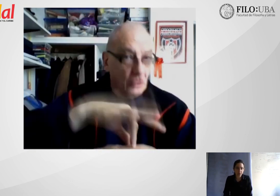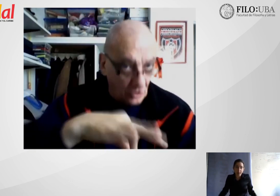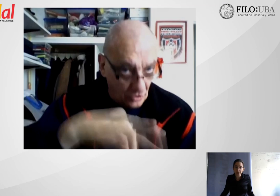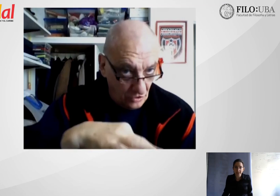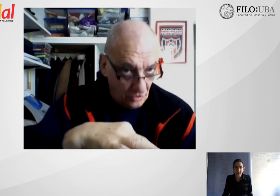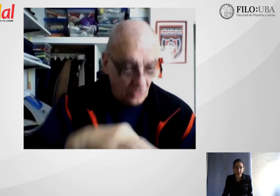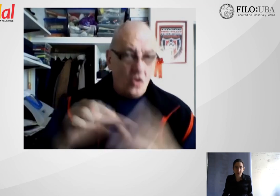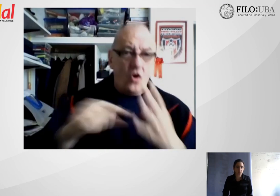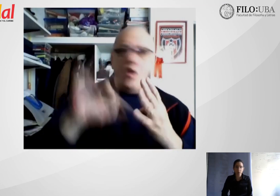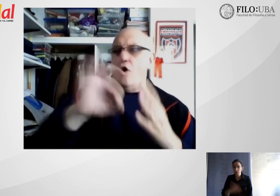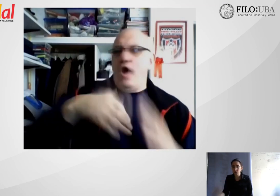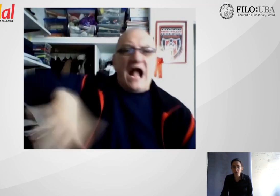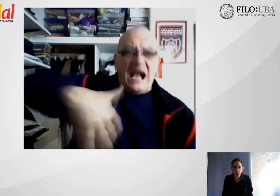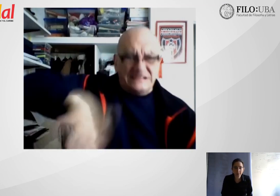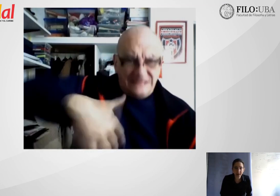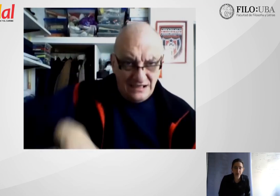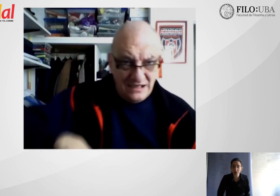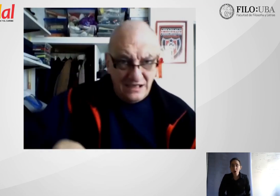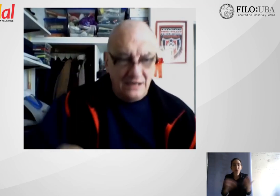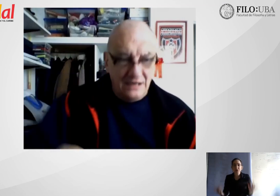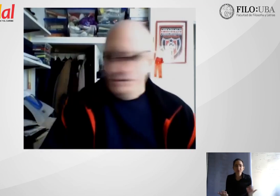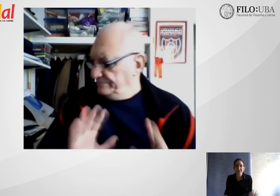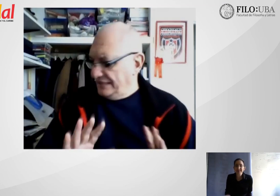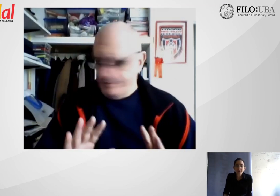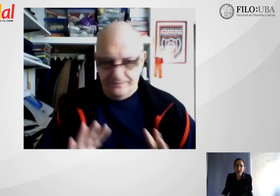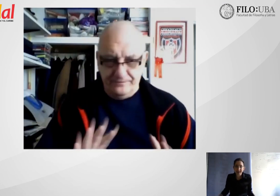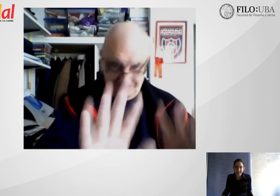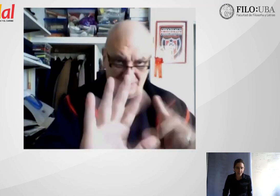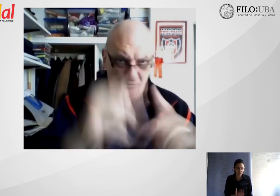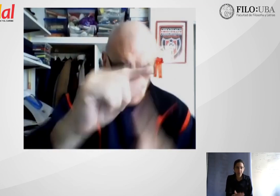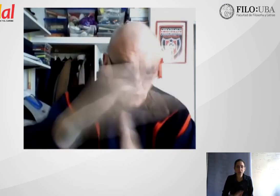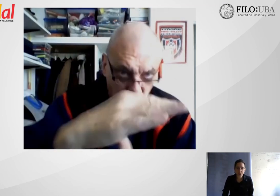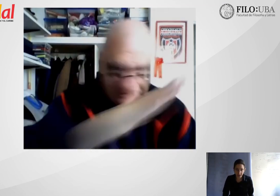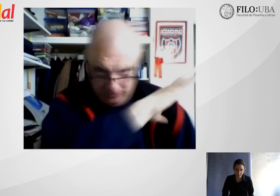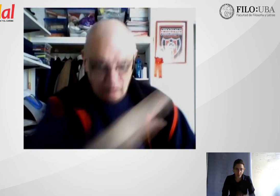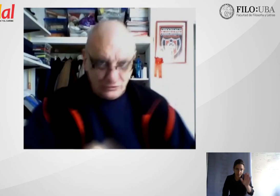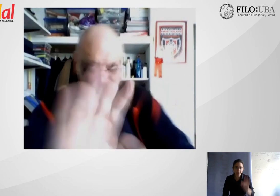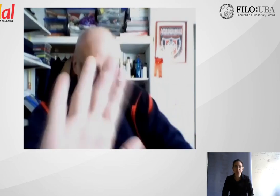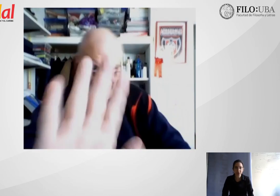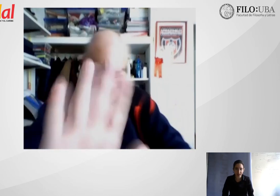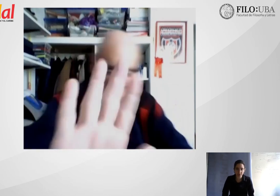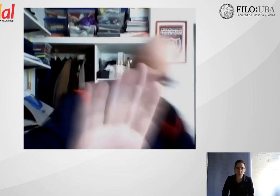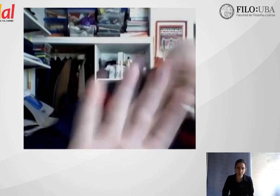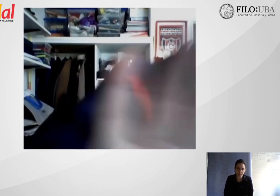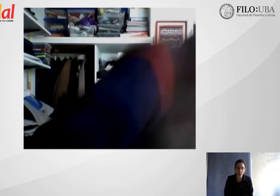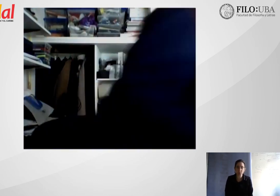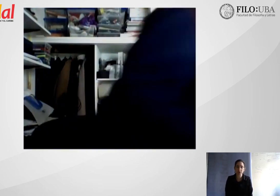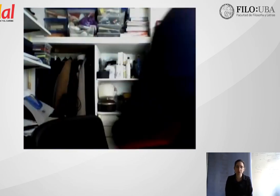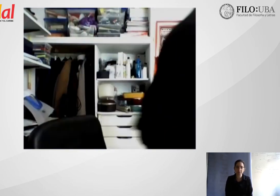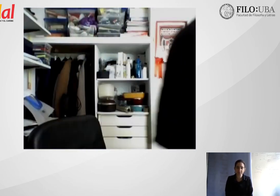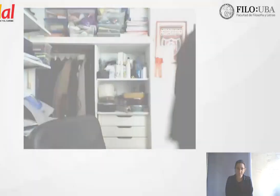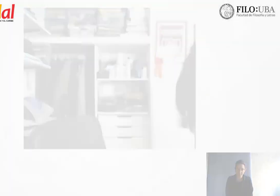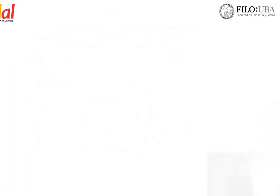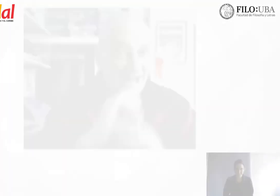de seguridad, la policía, por ejemplo, con los médicos, cuando estamos transitando en la calle, te voy a contar un ejemplo. Mira, te voy a mostrar algo, inclusive, dame un